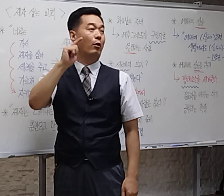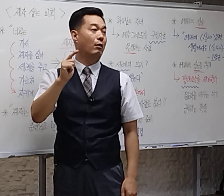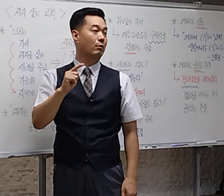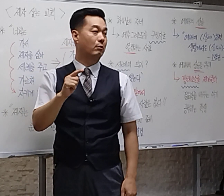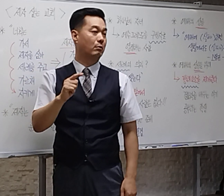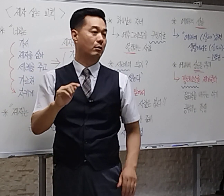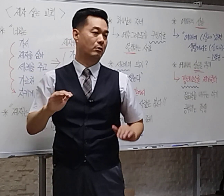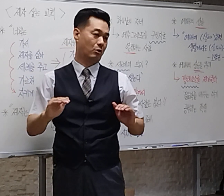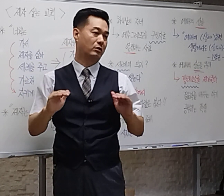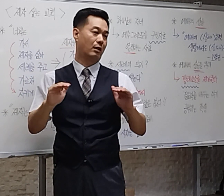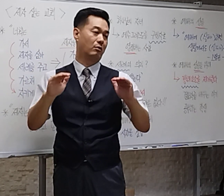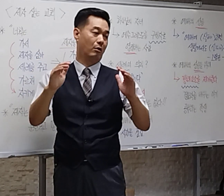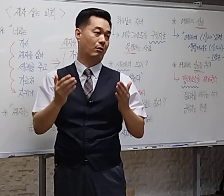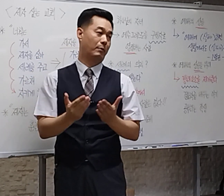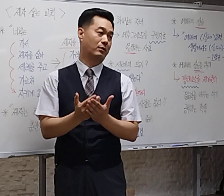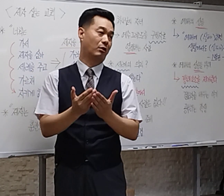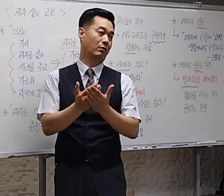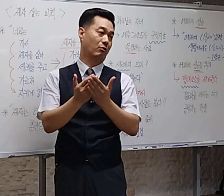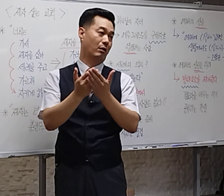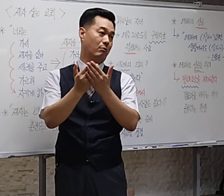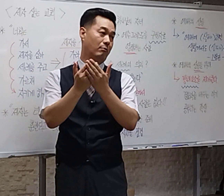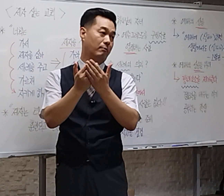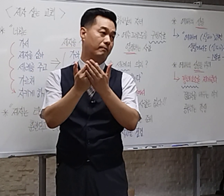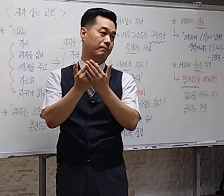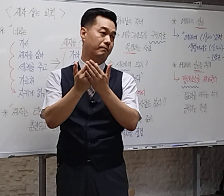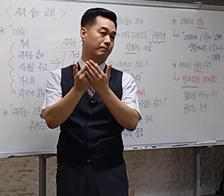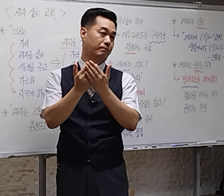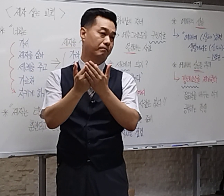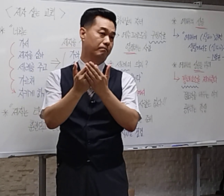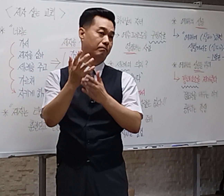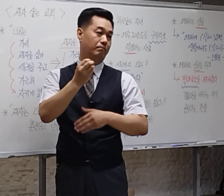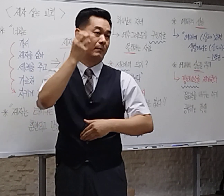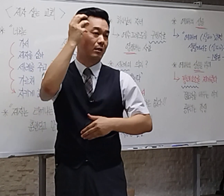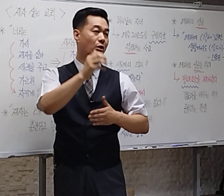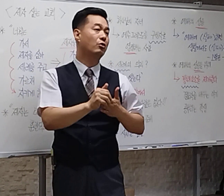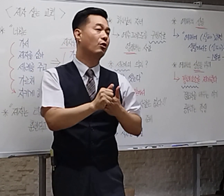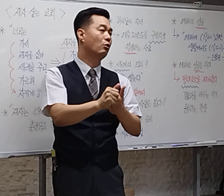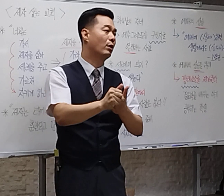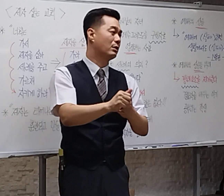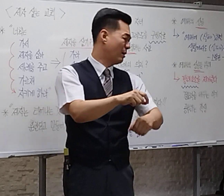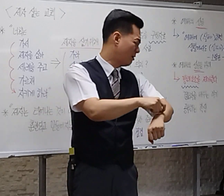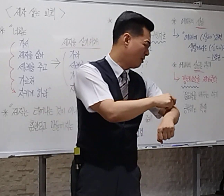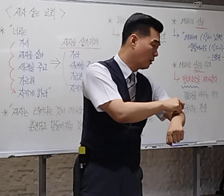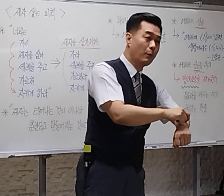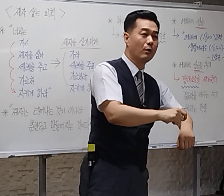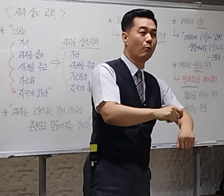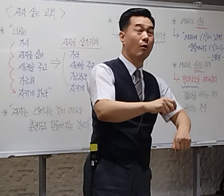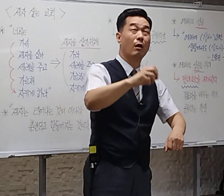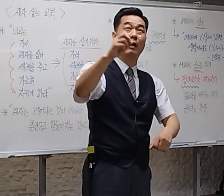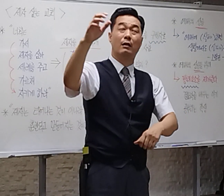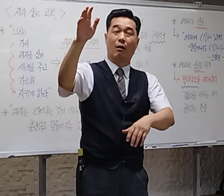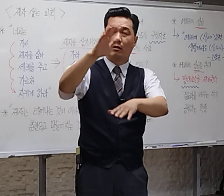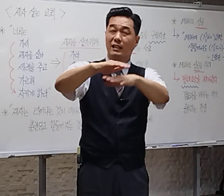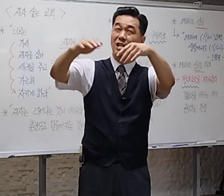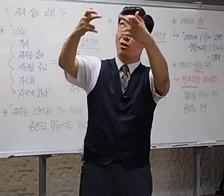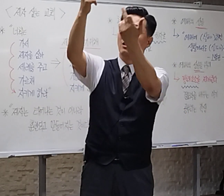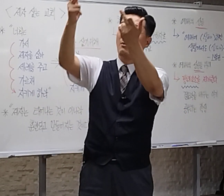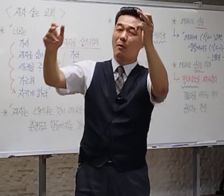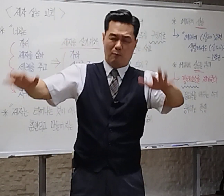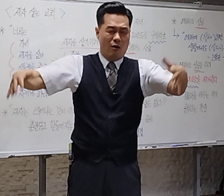뭐예요? 성장하는 거예요. 발전하는 거예요. 성령의 인도하심이 특별히 산신령님이 막 펑